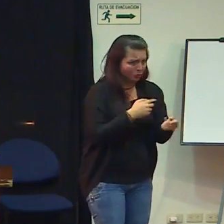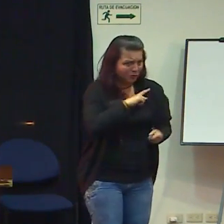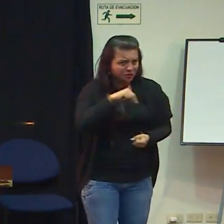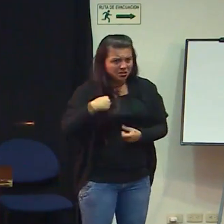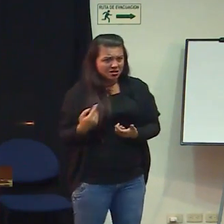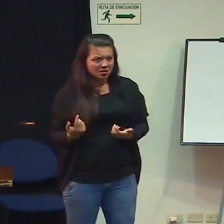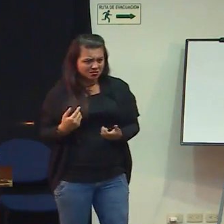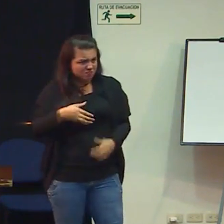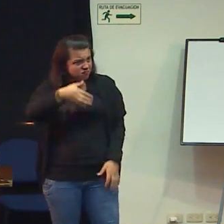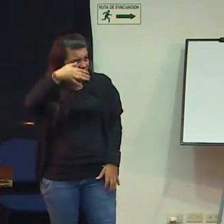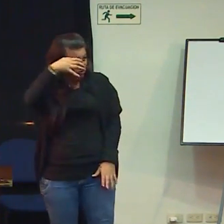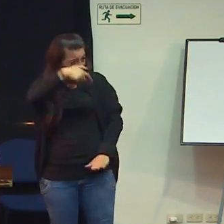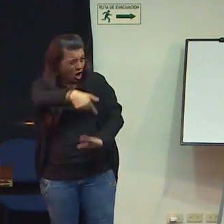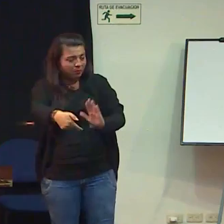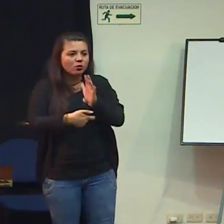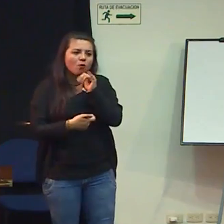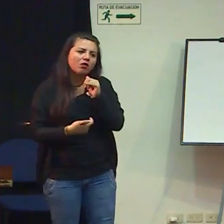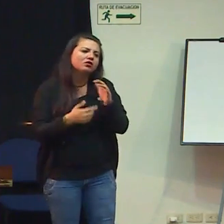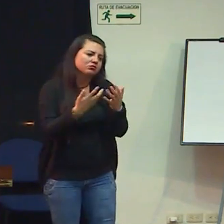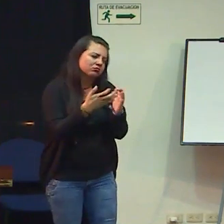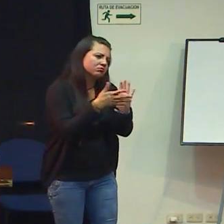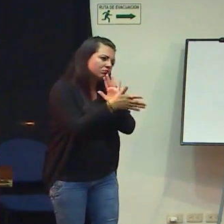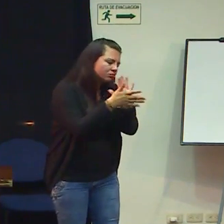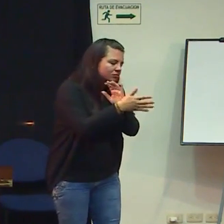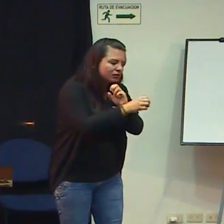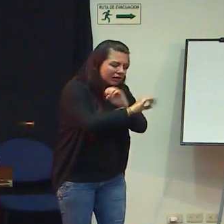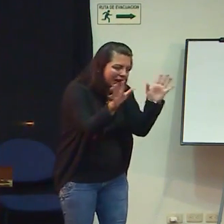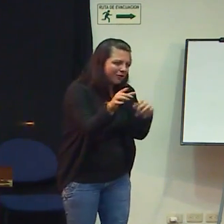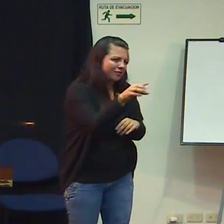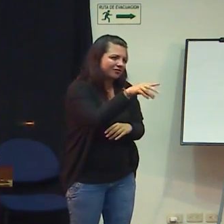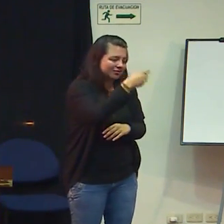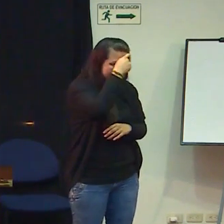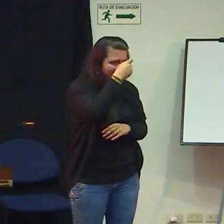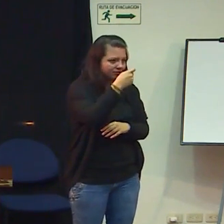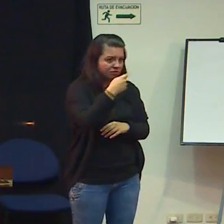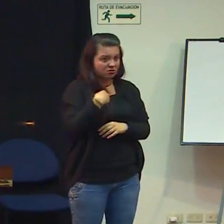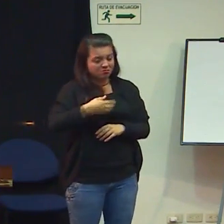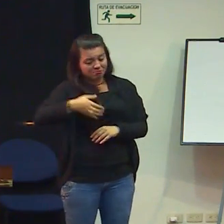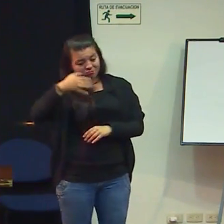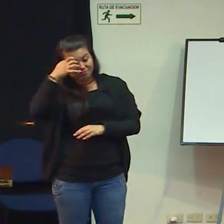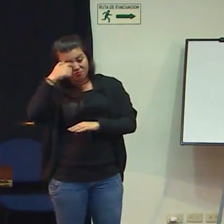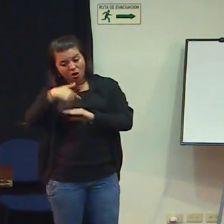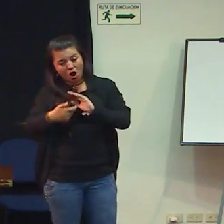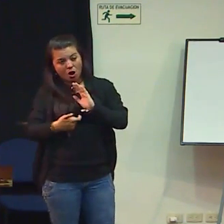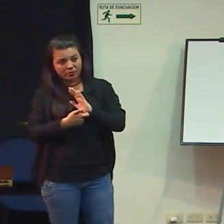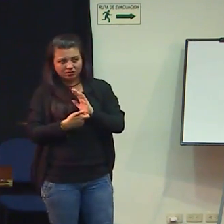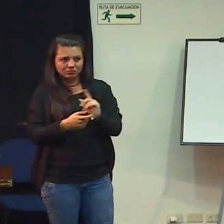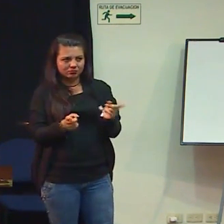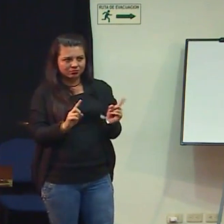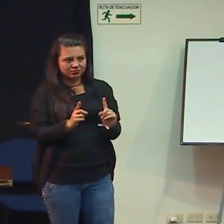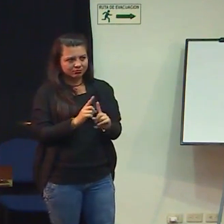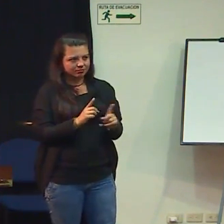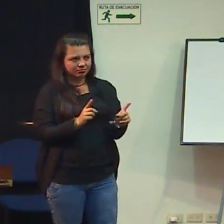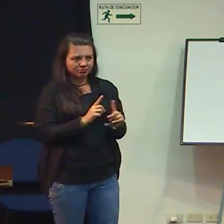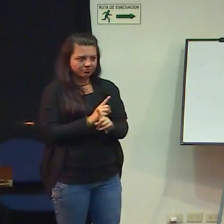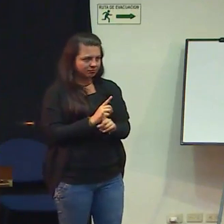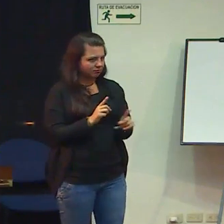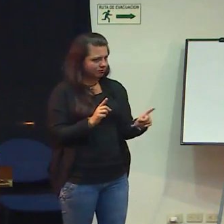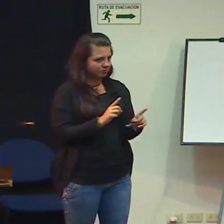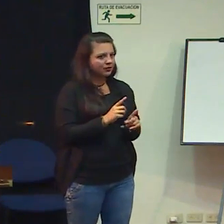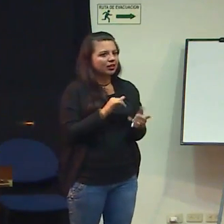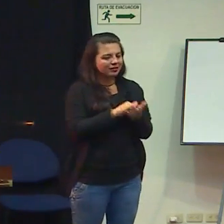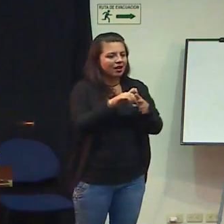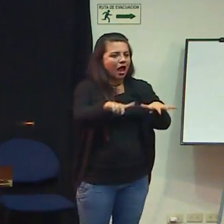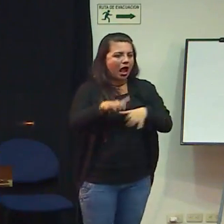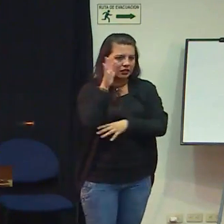somos los que no la sabemos, y eso sí quiero dejar eso claro, nosotros no somos los que sabemos todo en esta universidad, ¿sí? Que eso en las asambleas yo